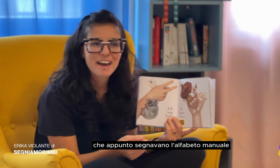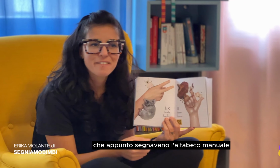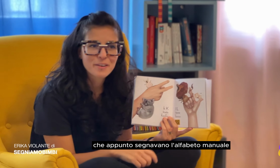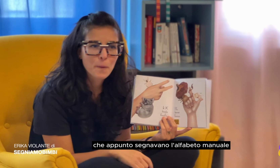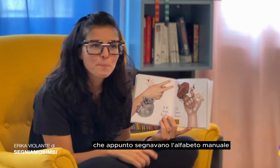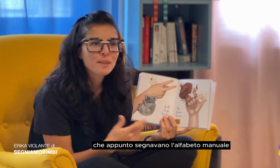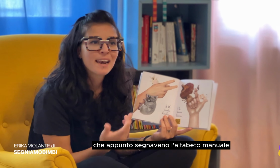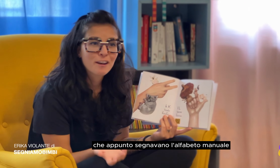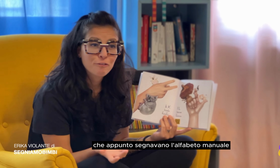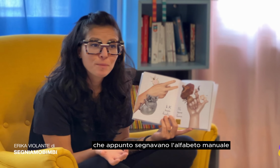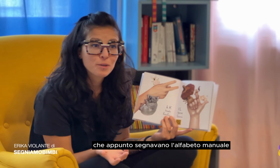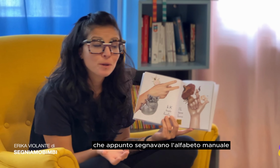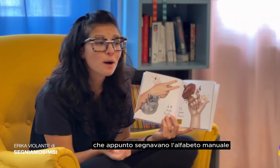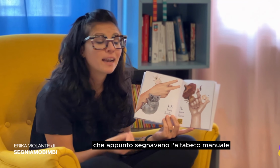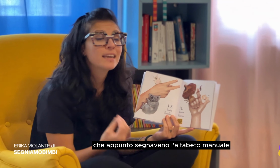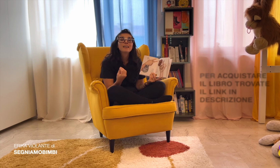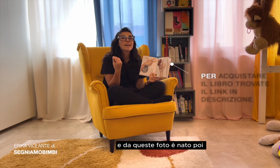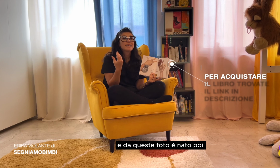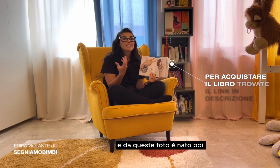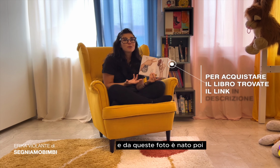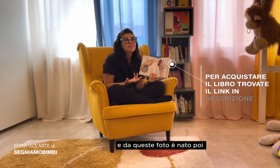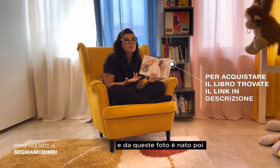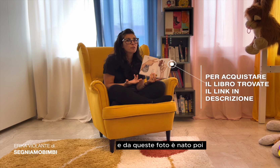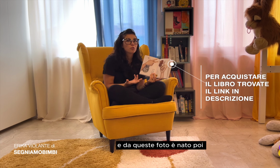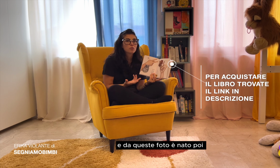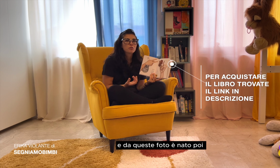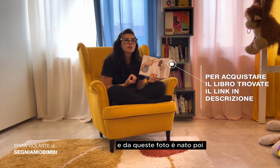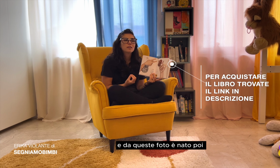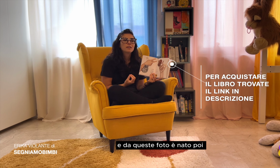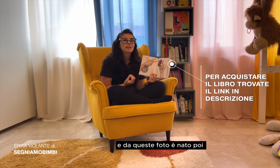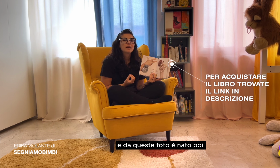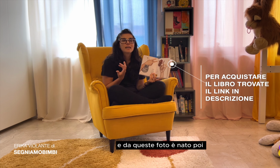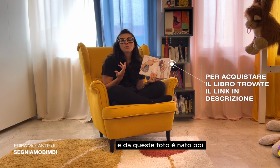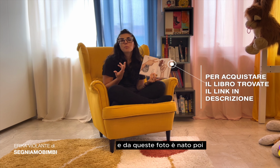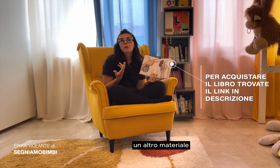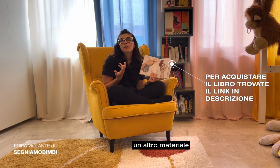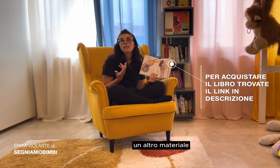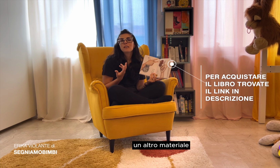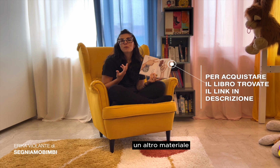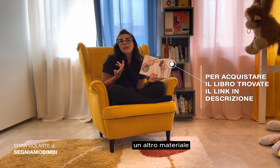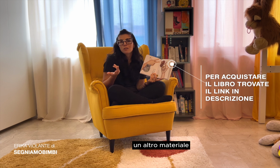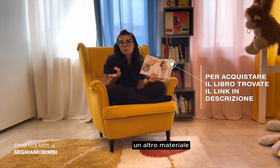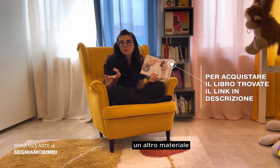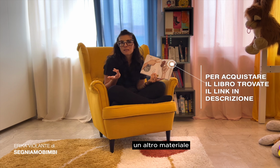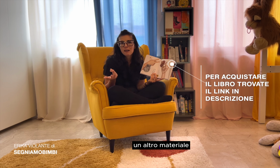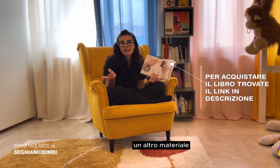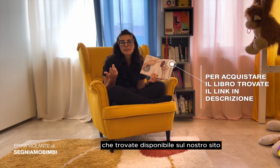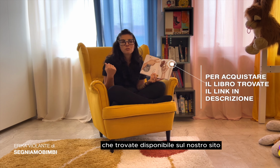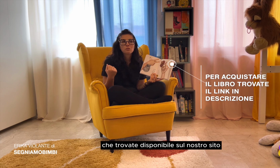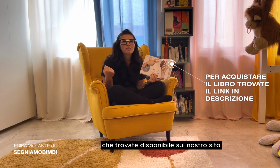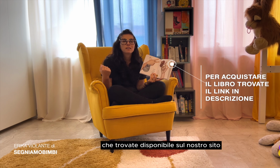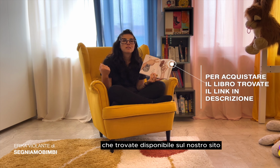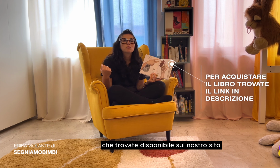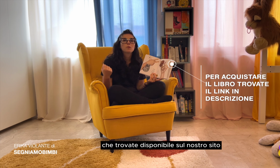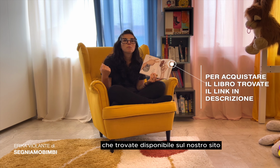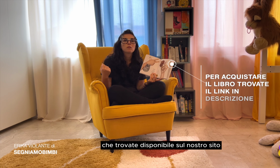segnavano l'alfabeto manuale, e da queste foto è nato poi un altro materiale che trovate disponibile sul